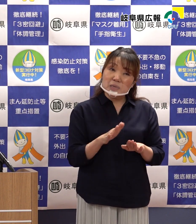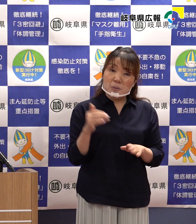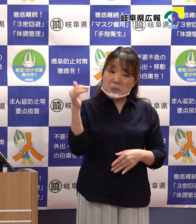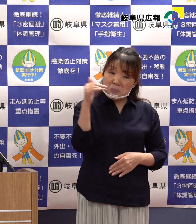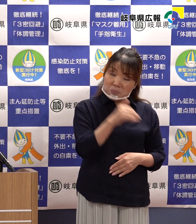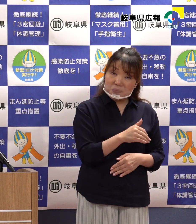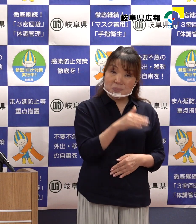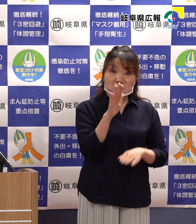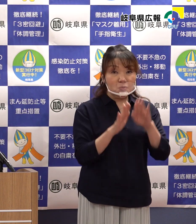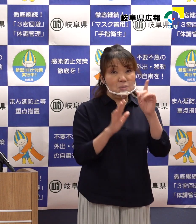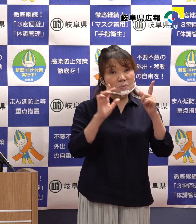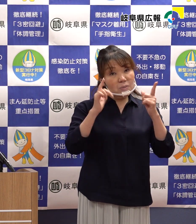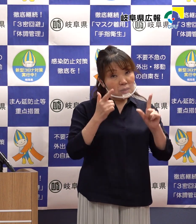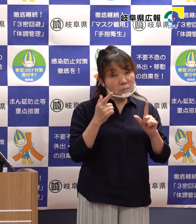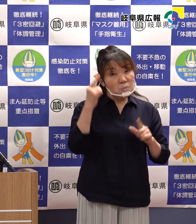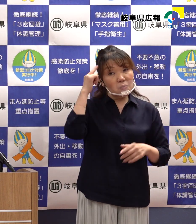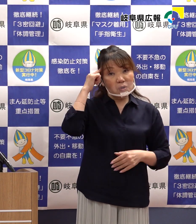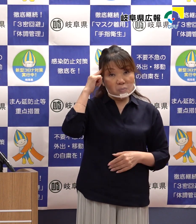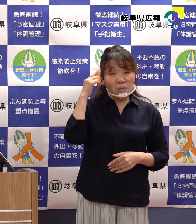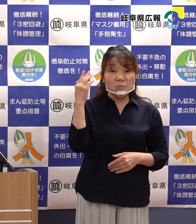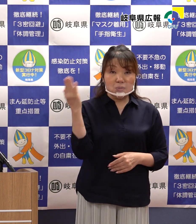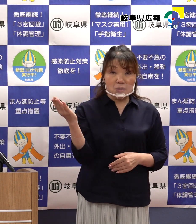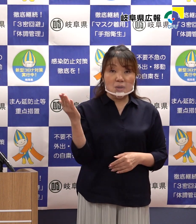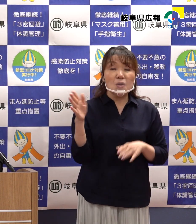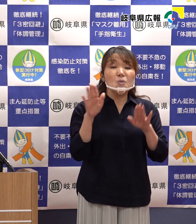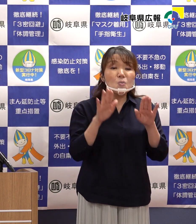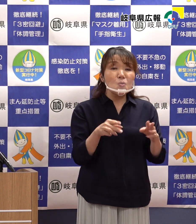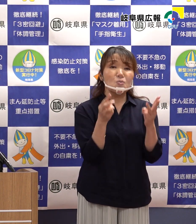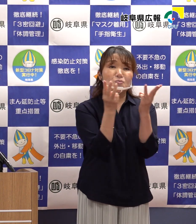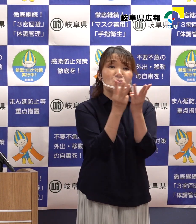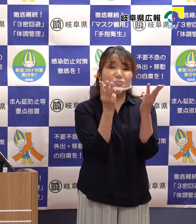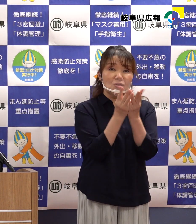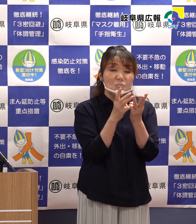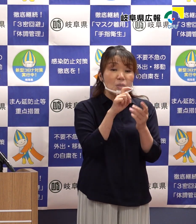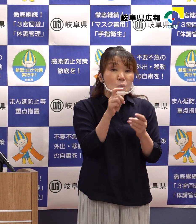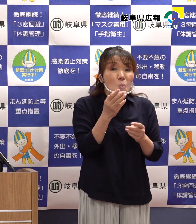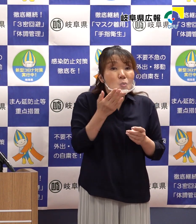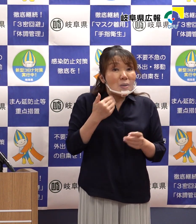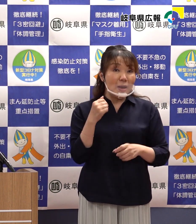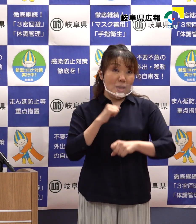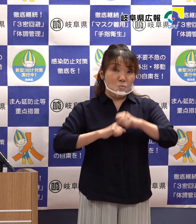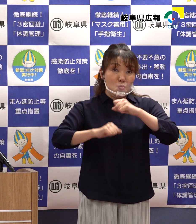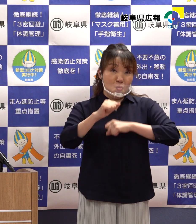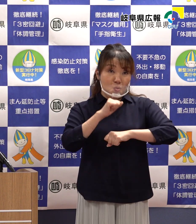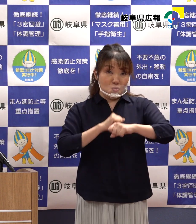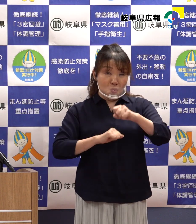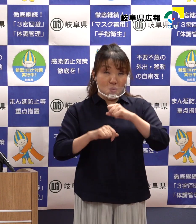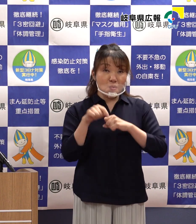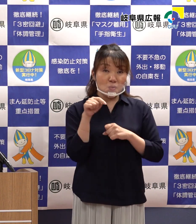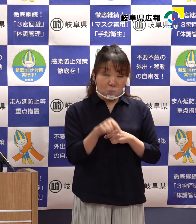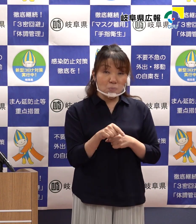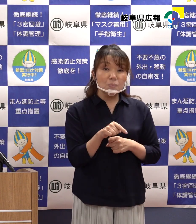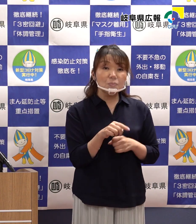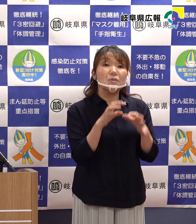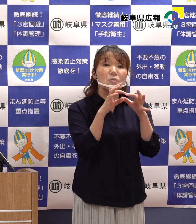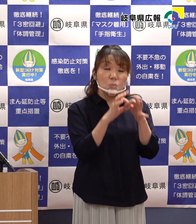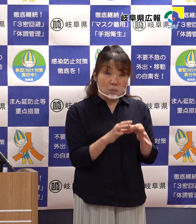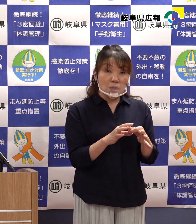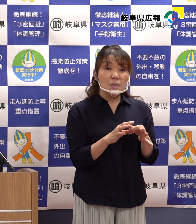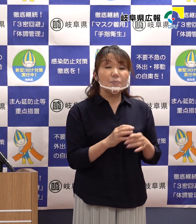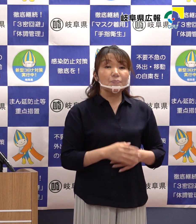らなかったのかなとか、そういう思い は。この数字はですから、10日前の数字なんですよね。出てくるデータは。です